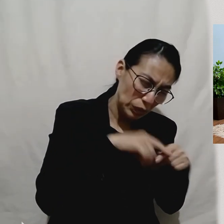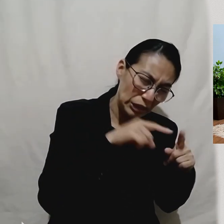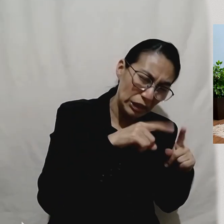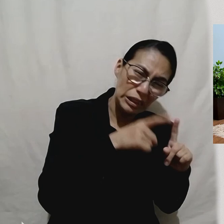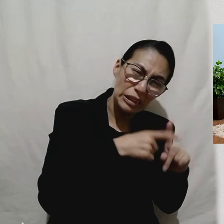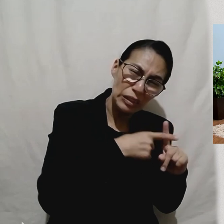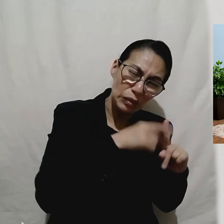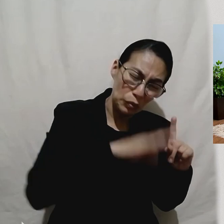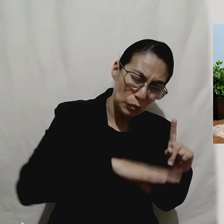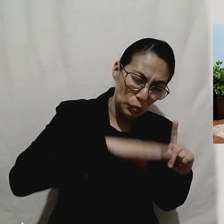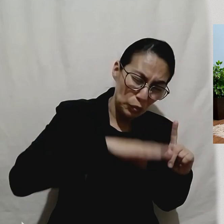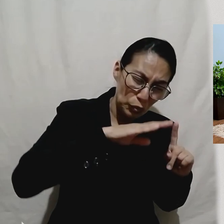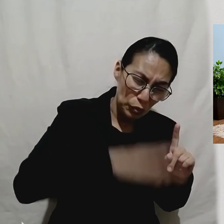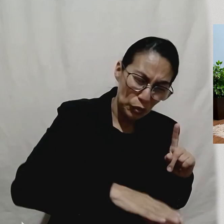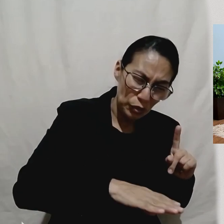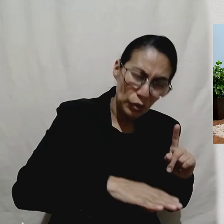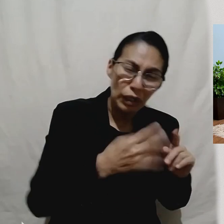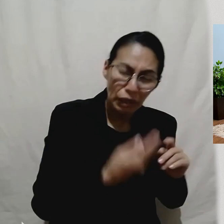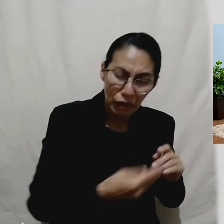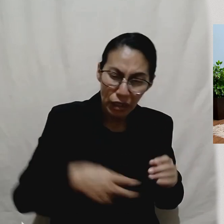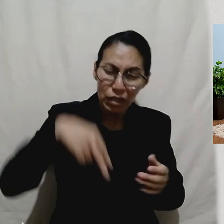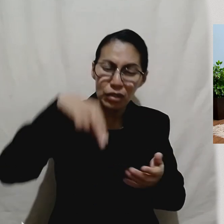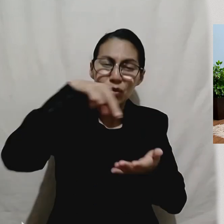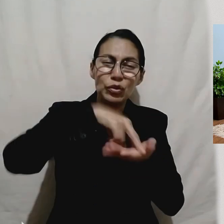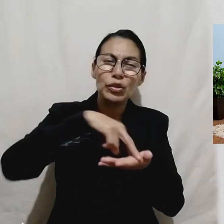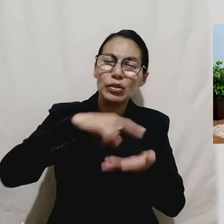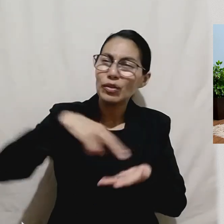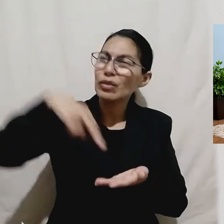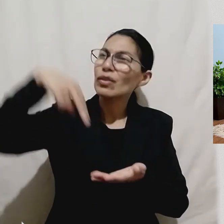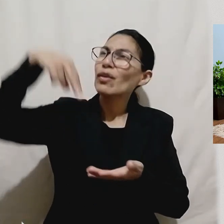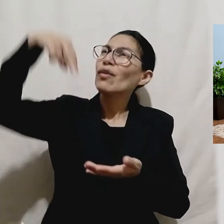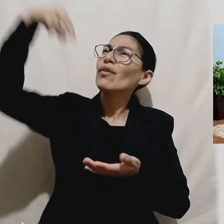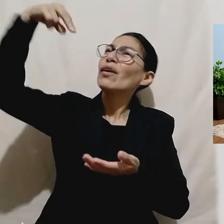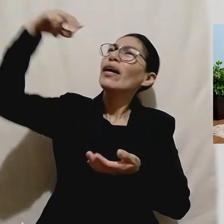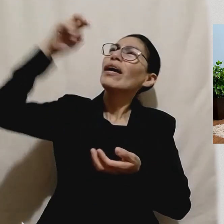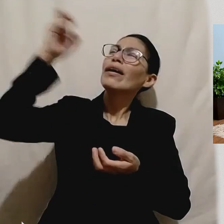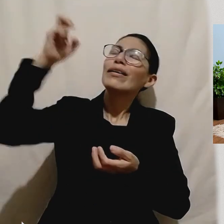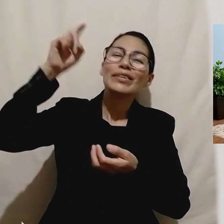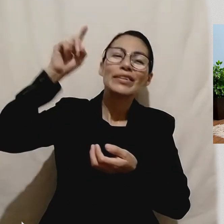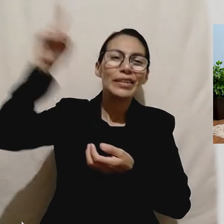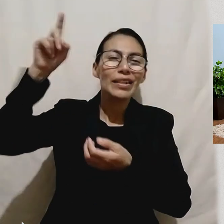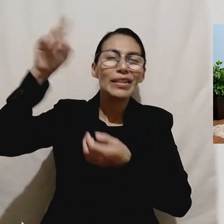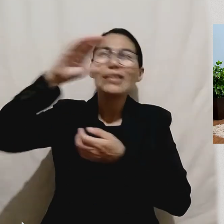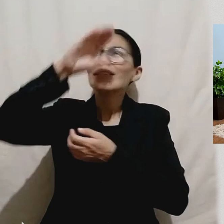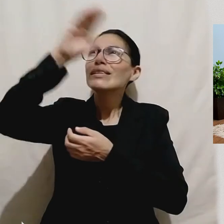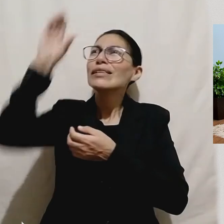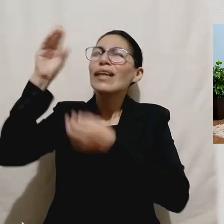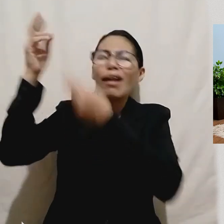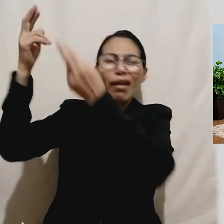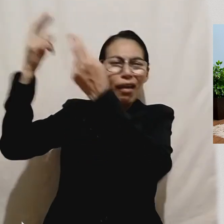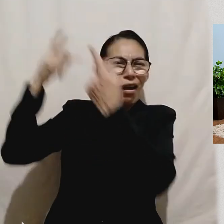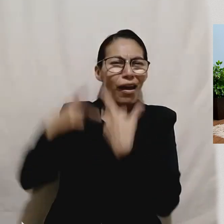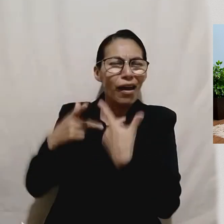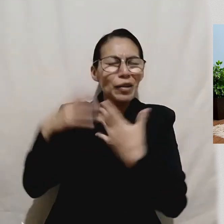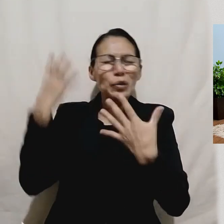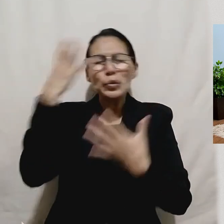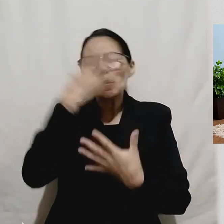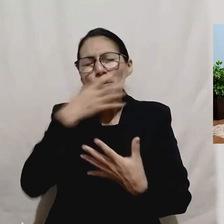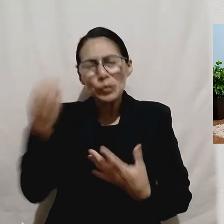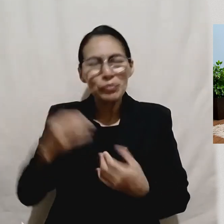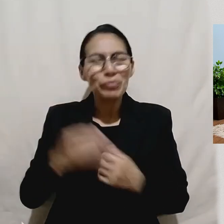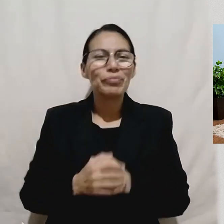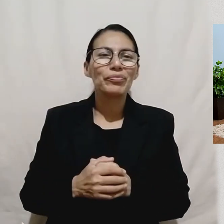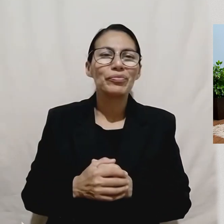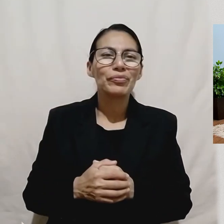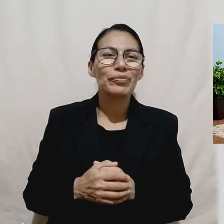al Trono de la gracia de Dios para que las riquezas eternas sean del cielo sean para nosotros